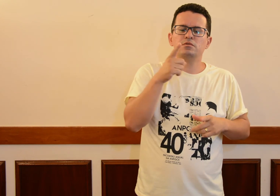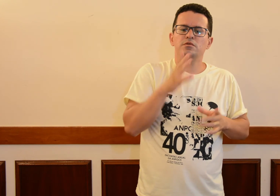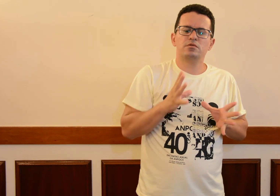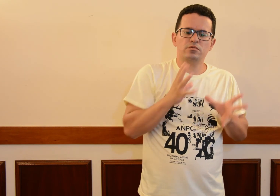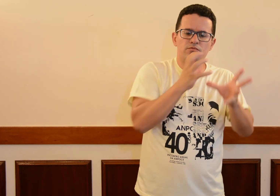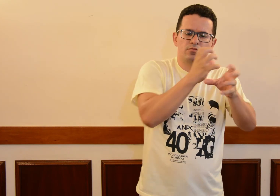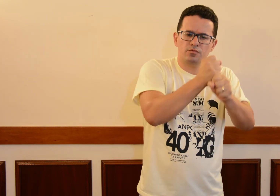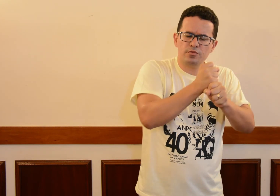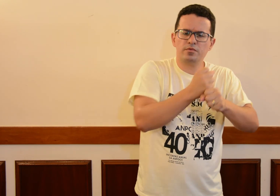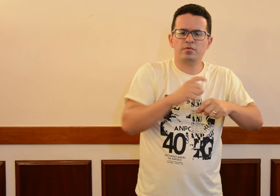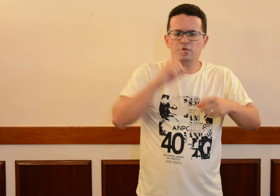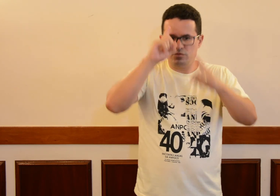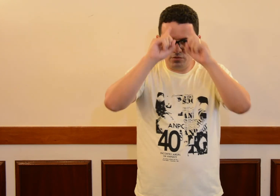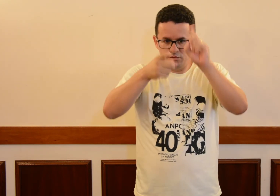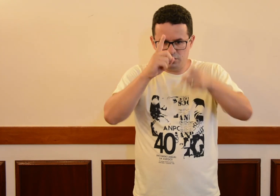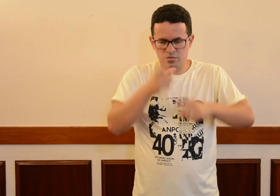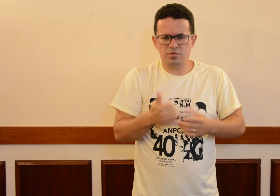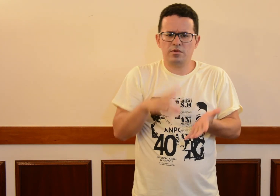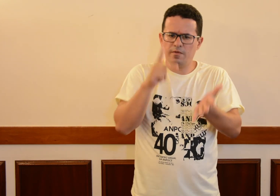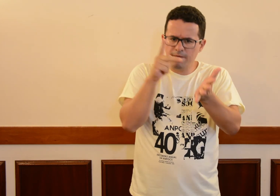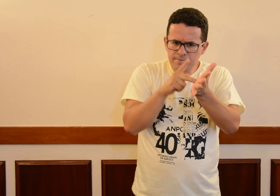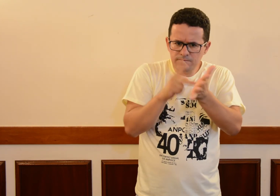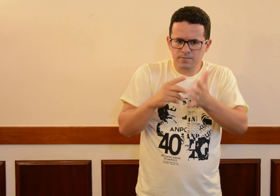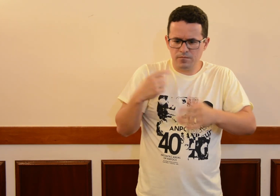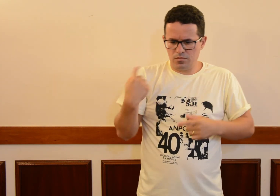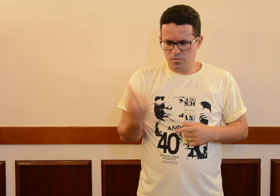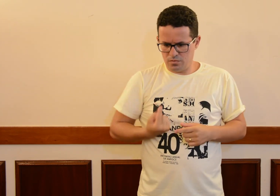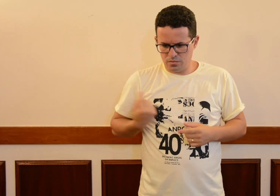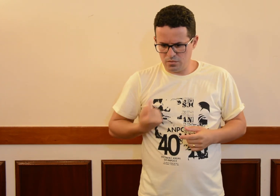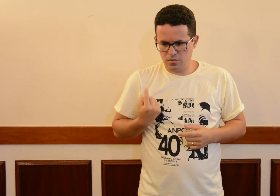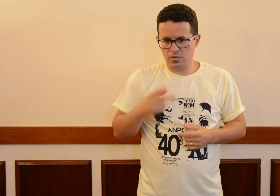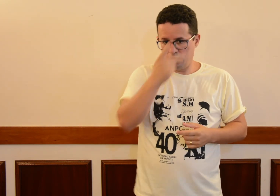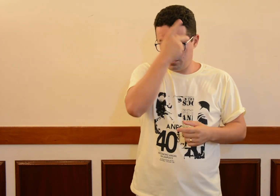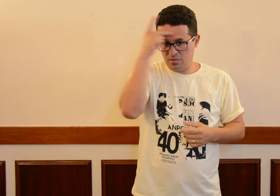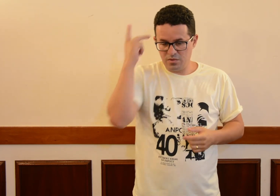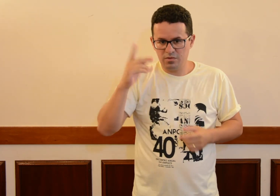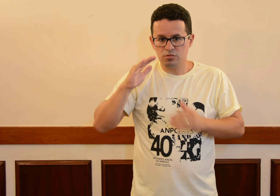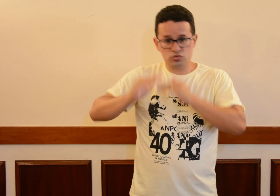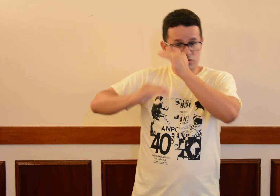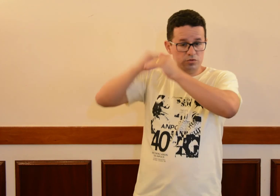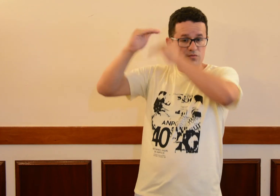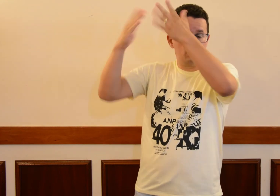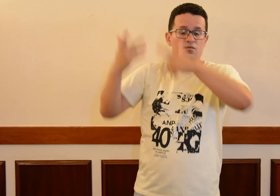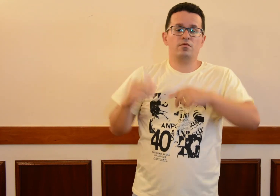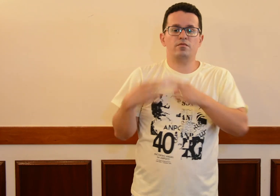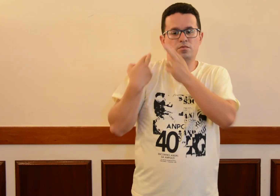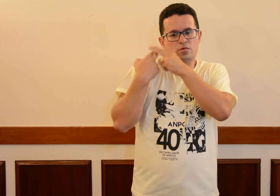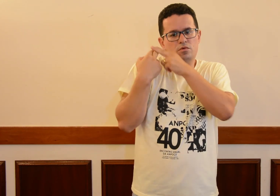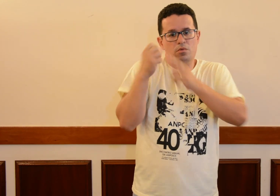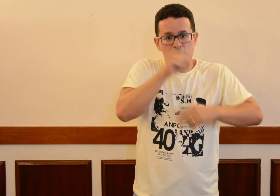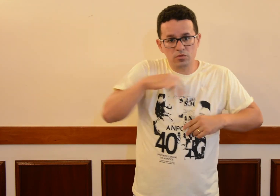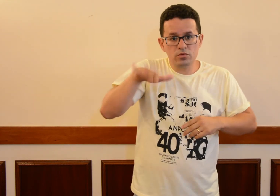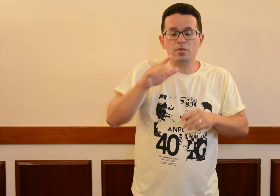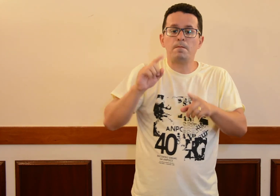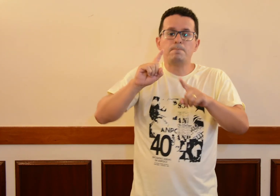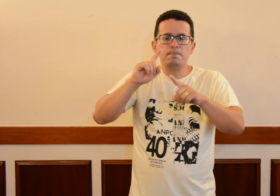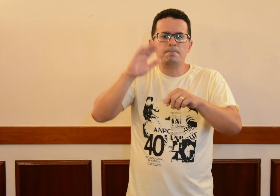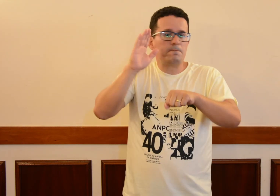de gestão que legitimem a interdependência humana e desenvolvam sensibilidades sociais mais inclusivas.